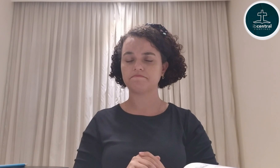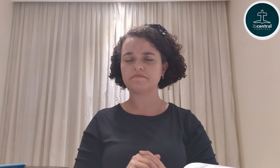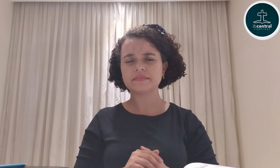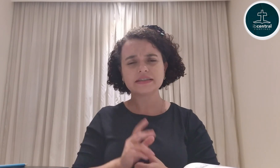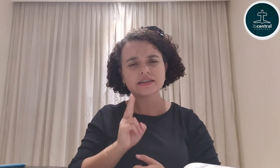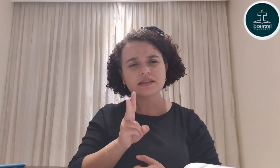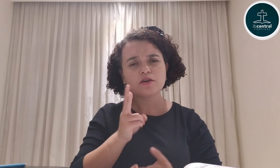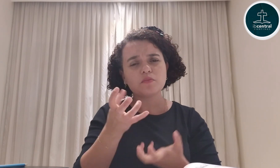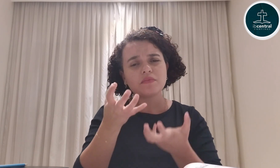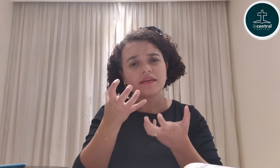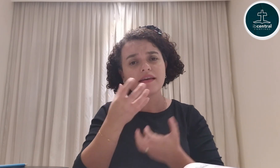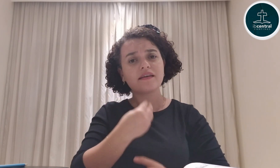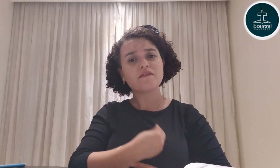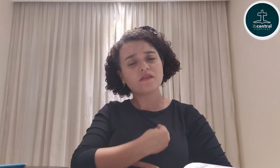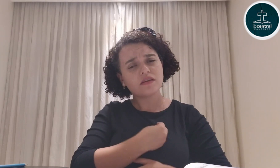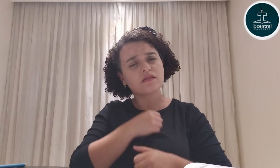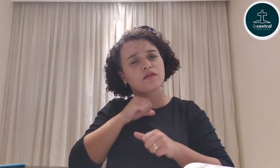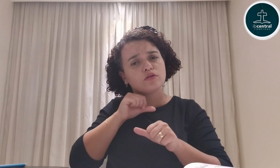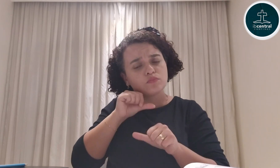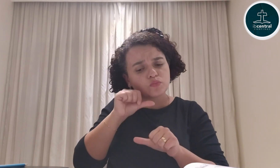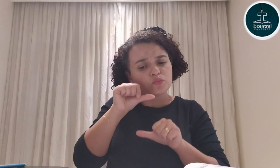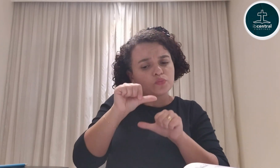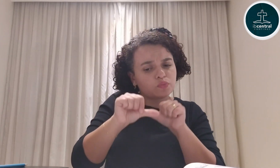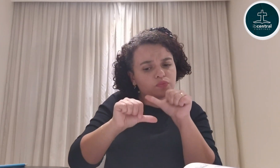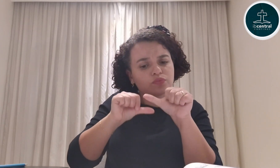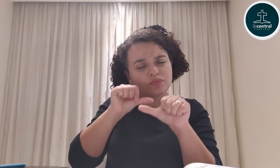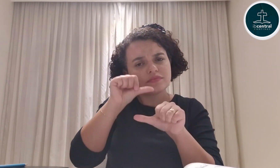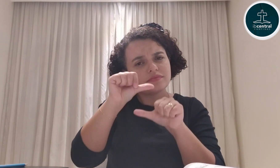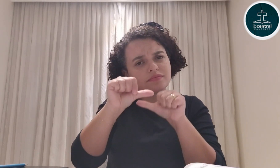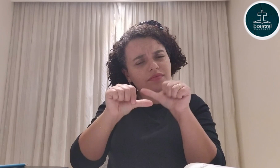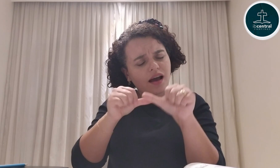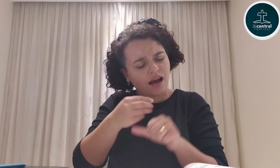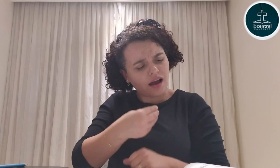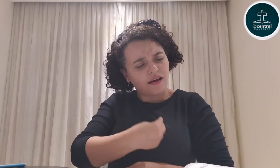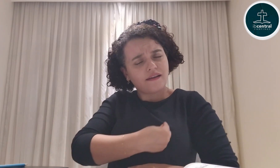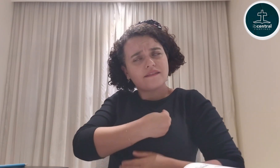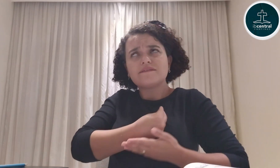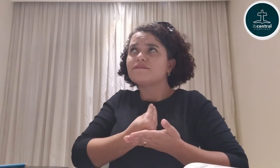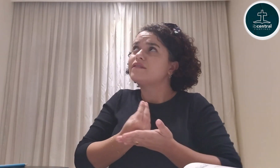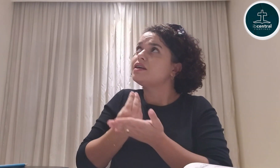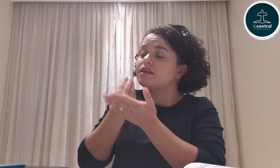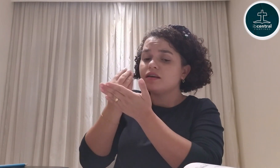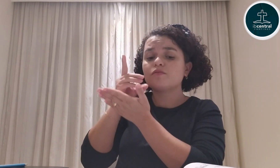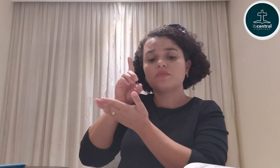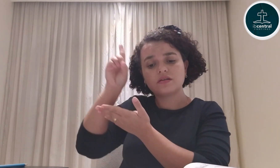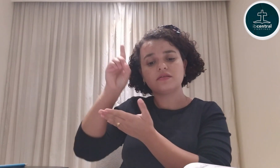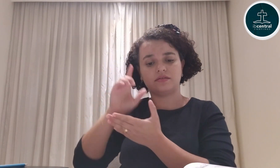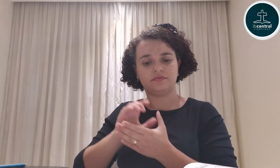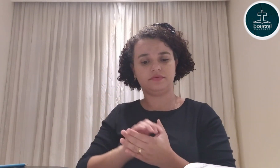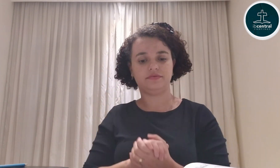Abel precisava de salvação. Ele sempre queria mudar a sua vida